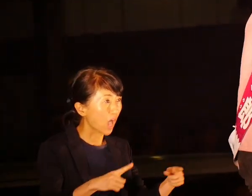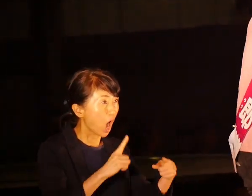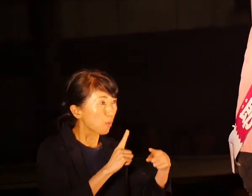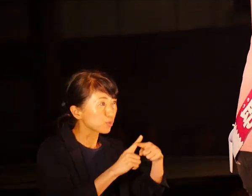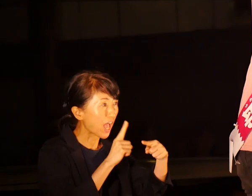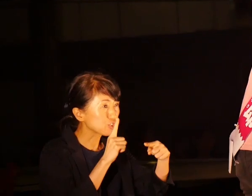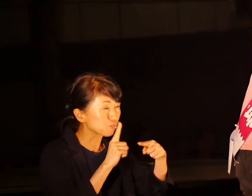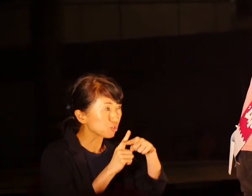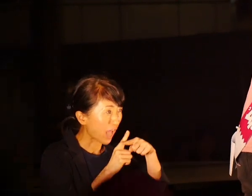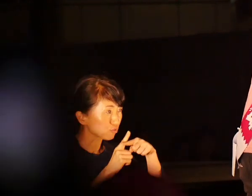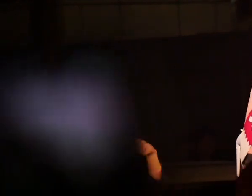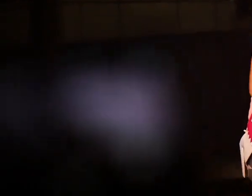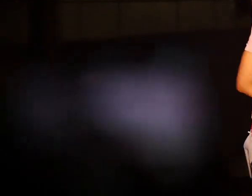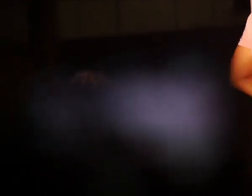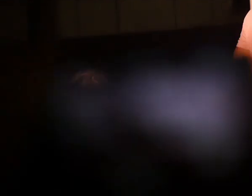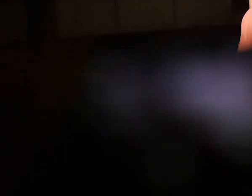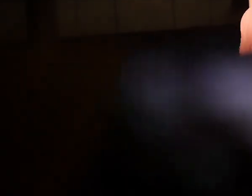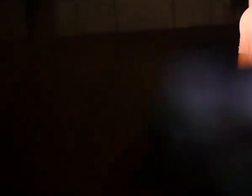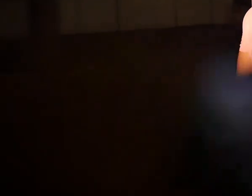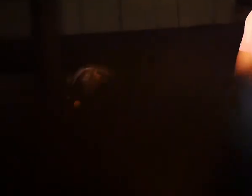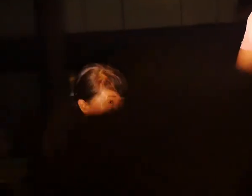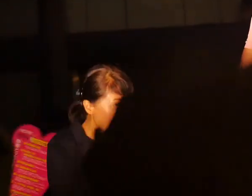可能性があるってことなんです。